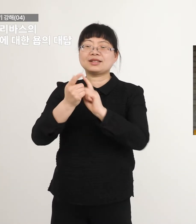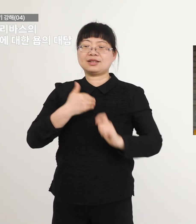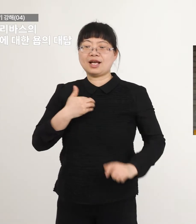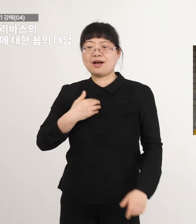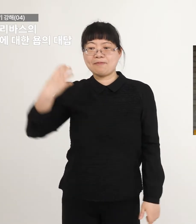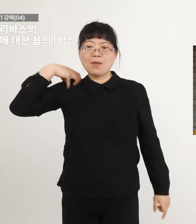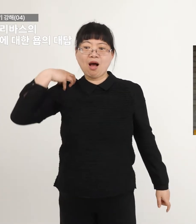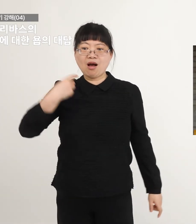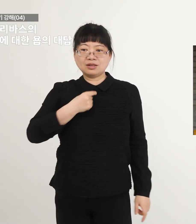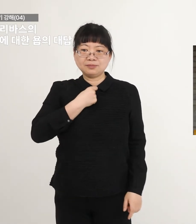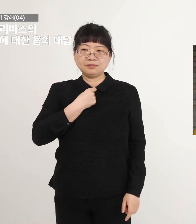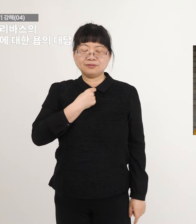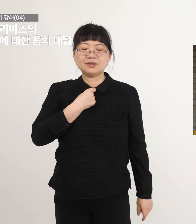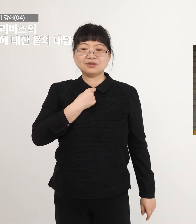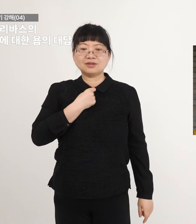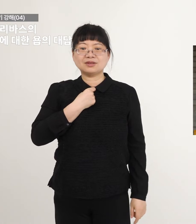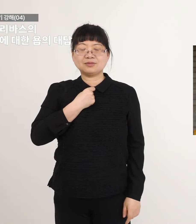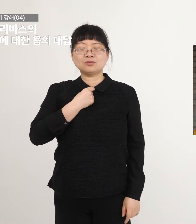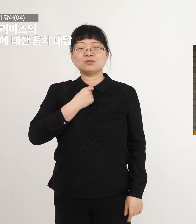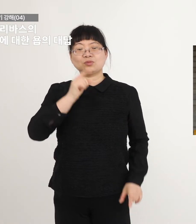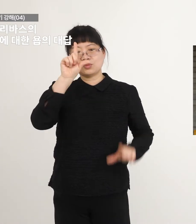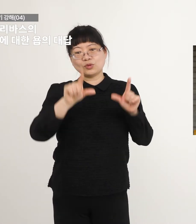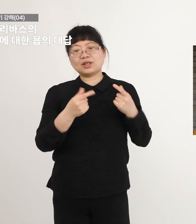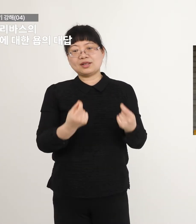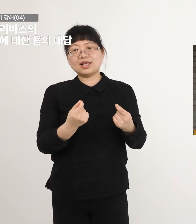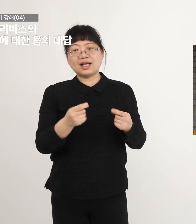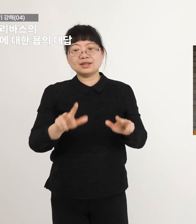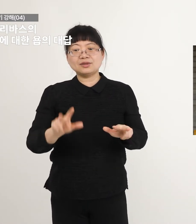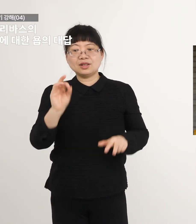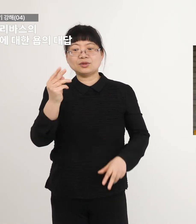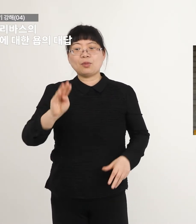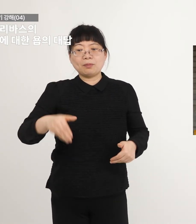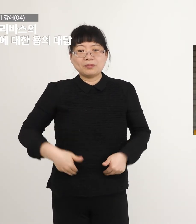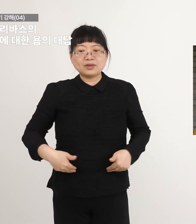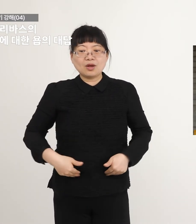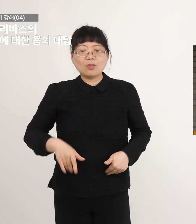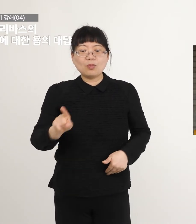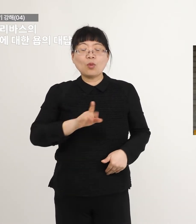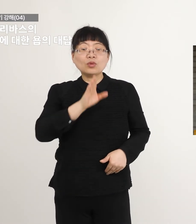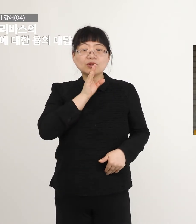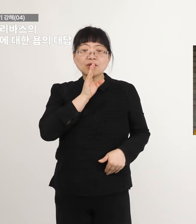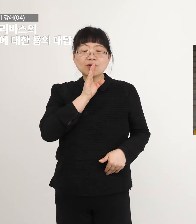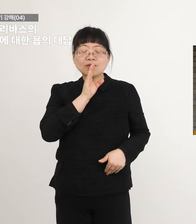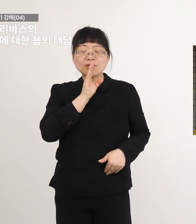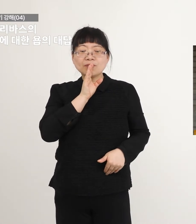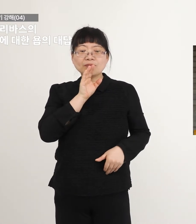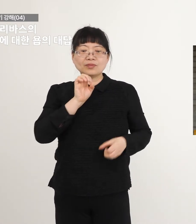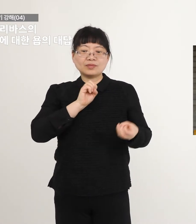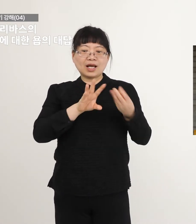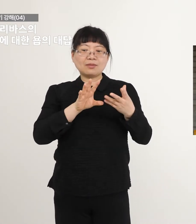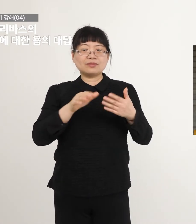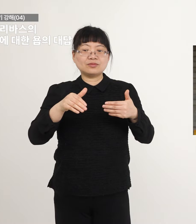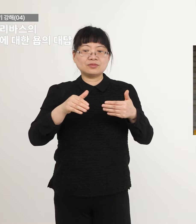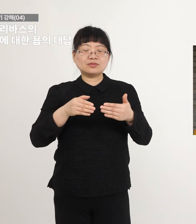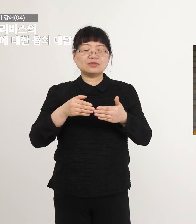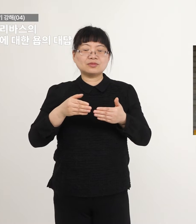거예요. 정말 지금 욥이 필요한 것은 그런 어떤 정답을 요구하는 게